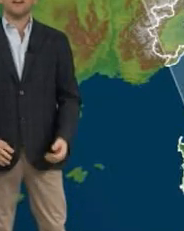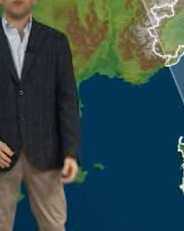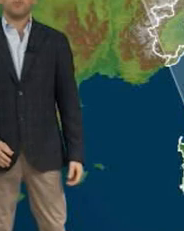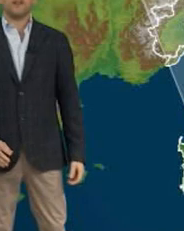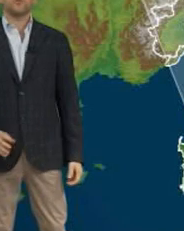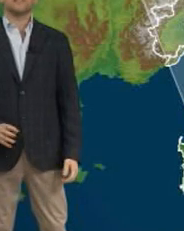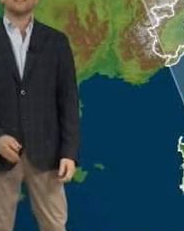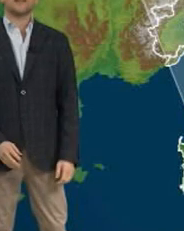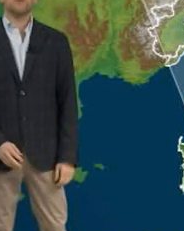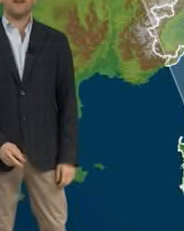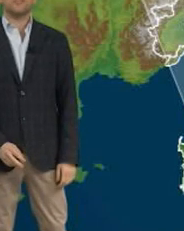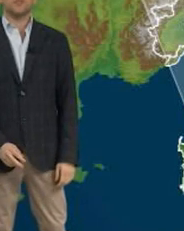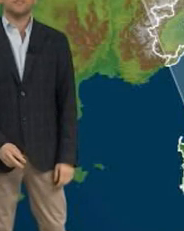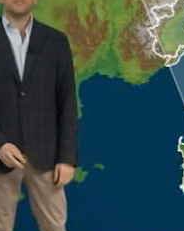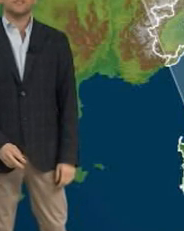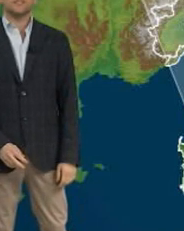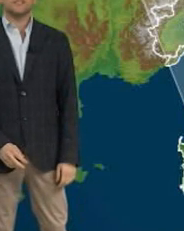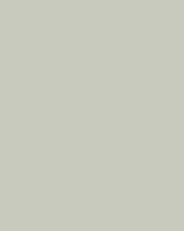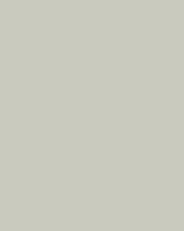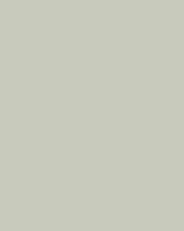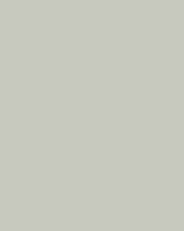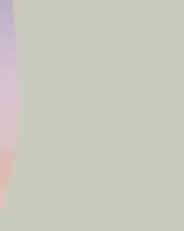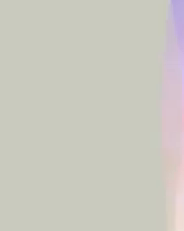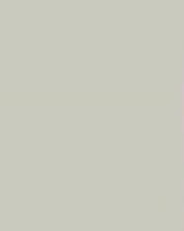scaricando l'app gratuita di tra di meteo